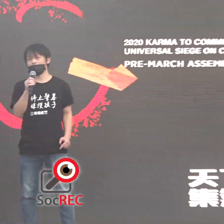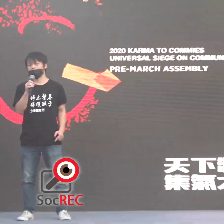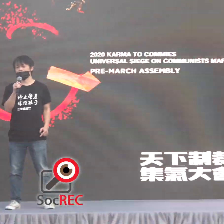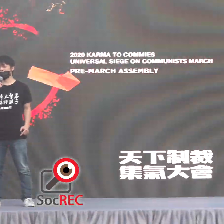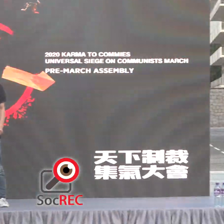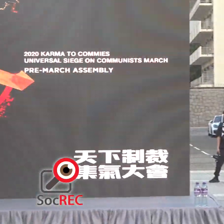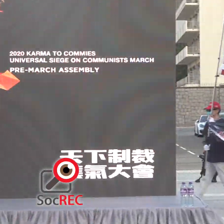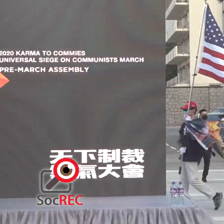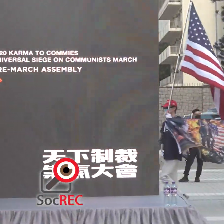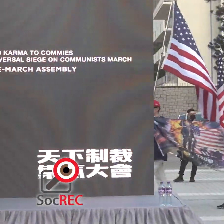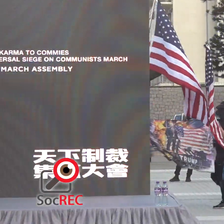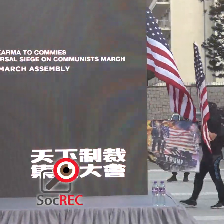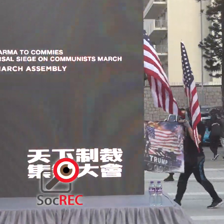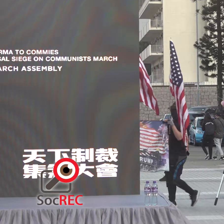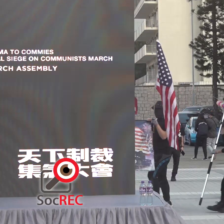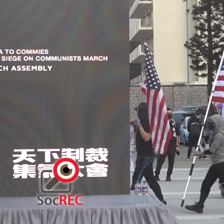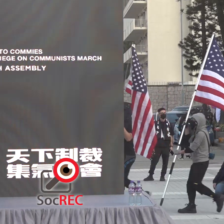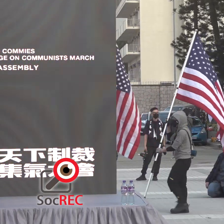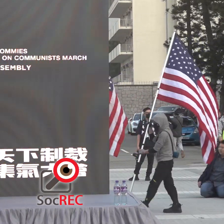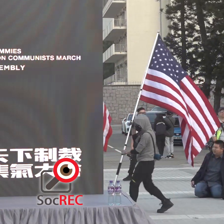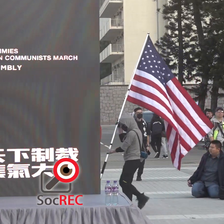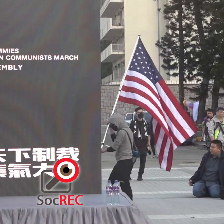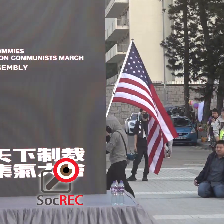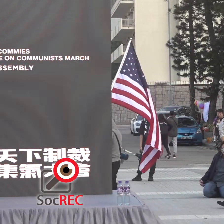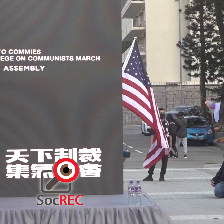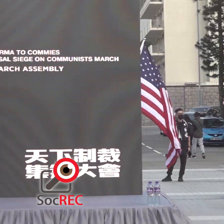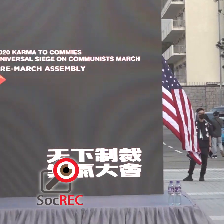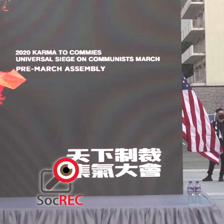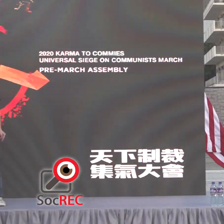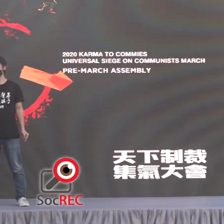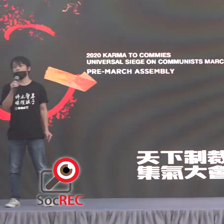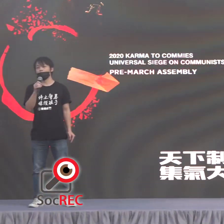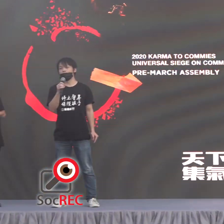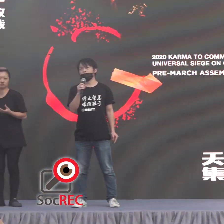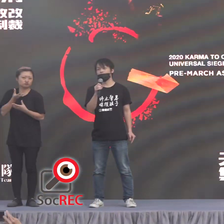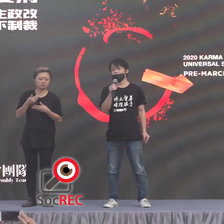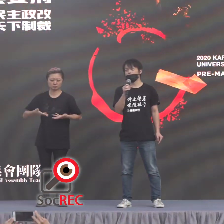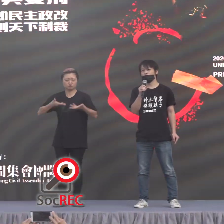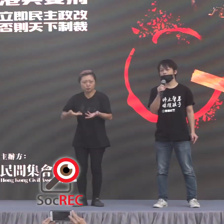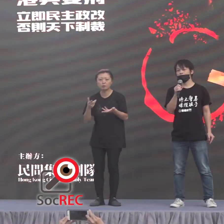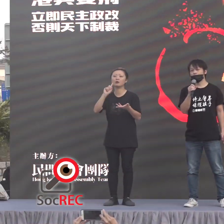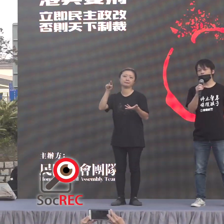么，我们要问问自己，我们能为手足做什么。